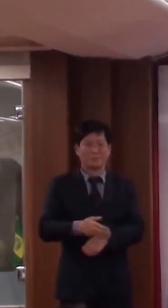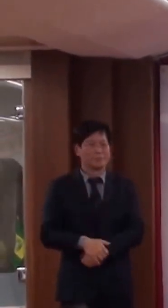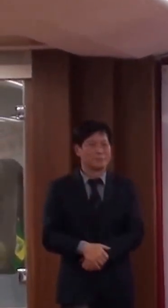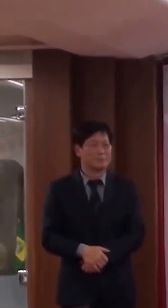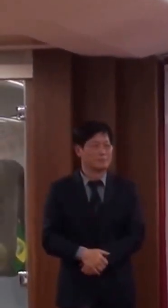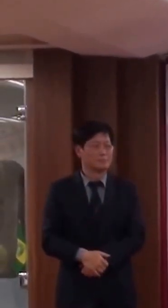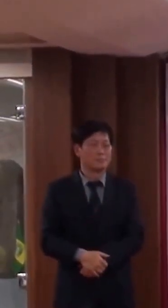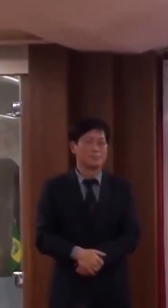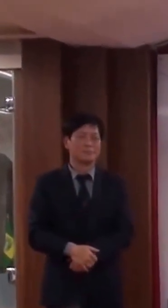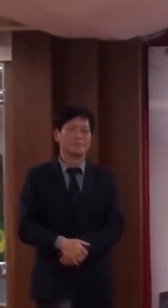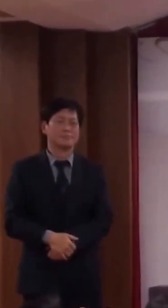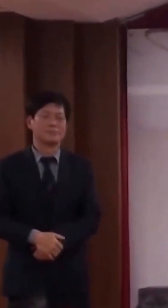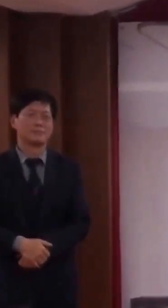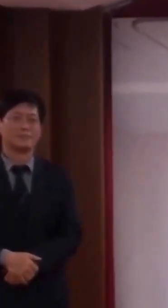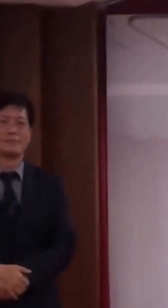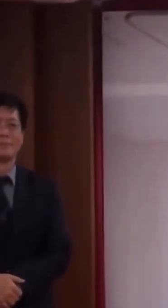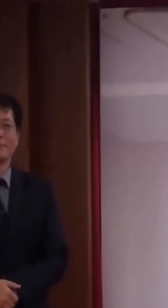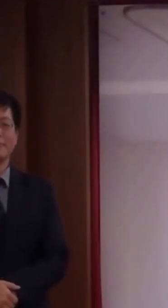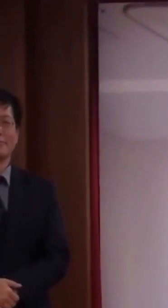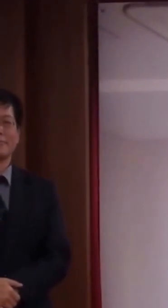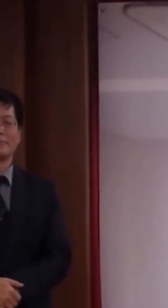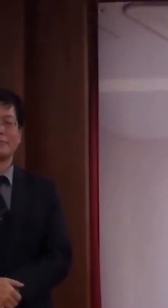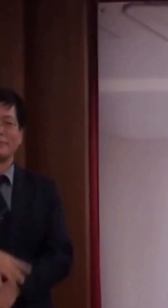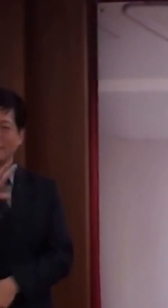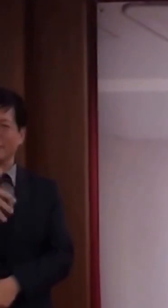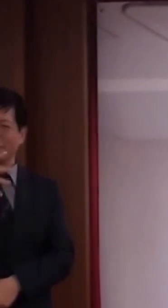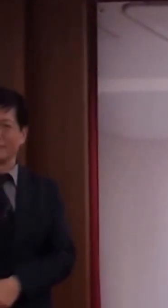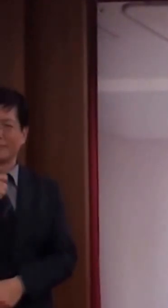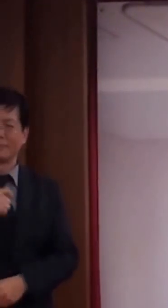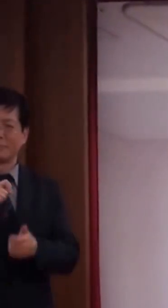了？ 是是是。 好的，那接下来是请我们的处长一来为我